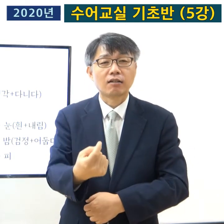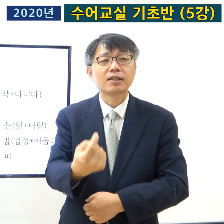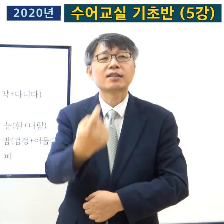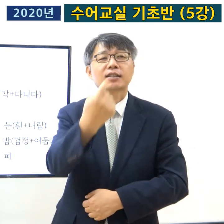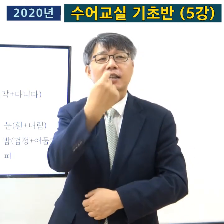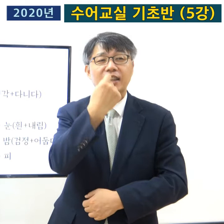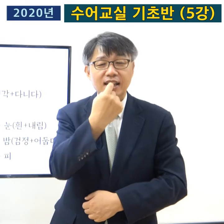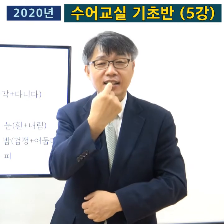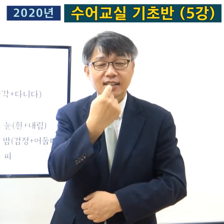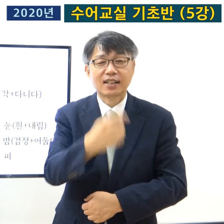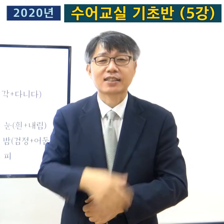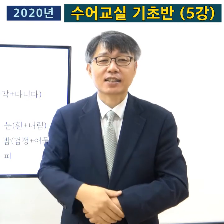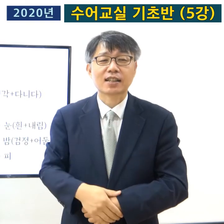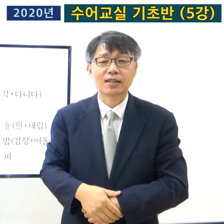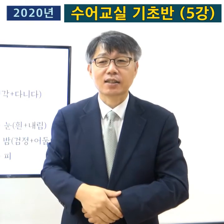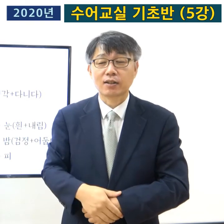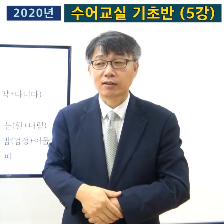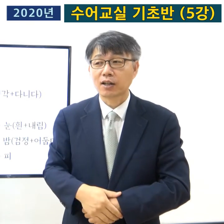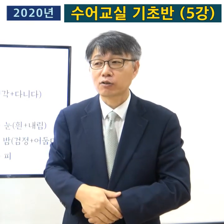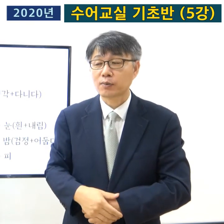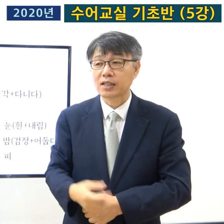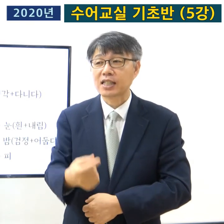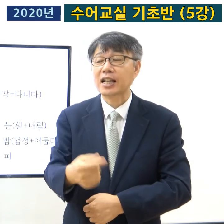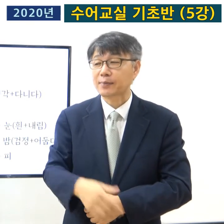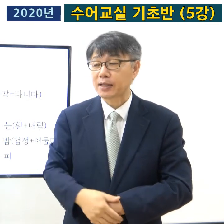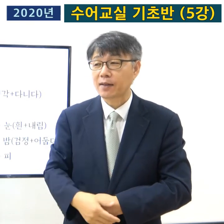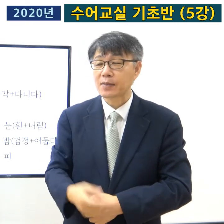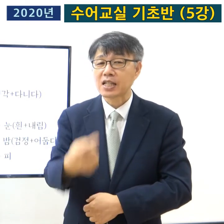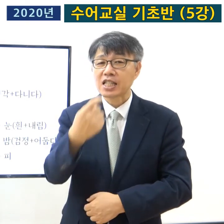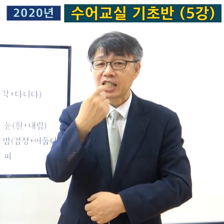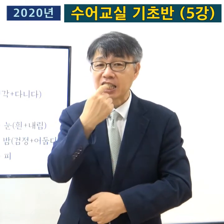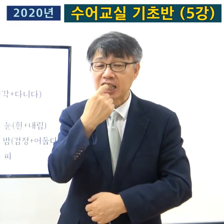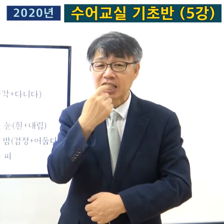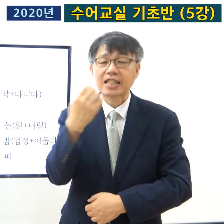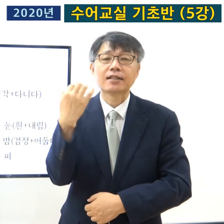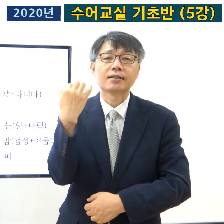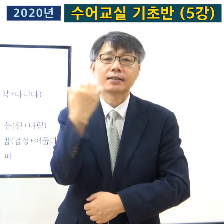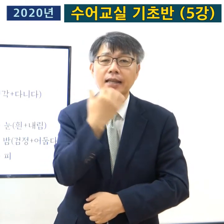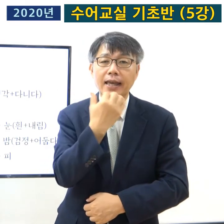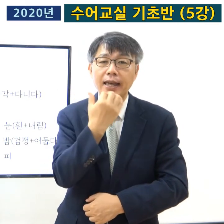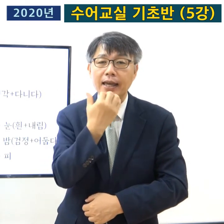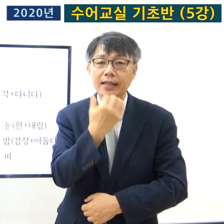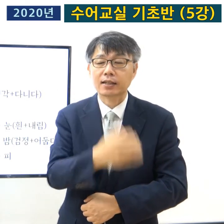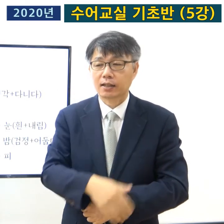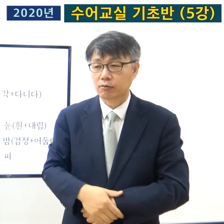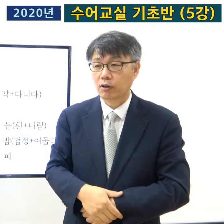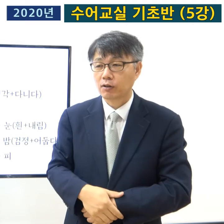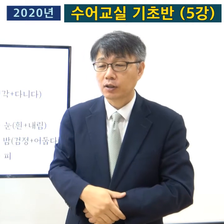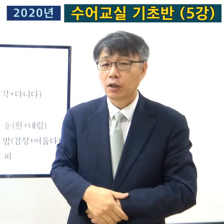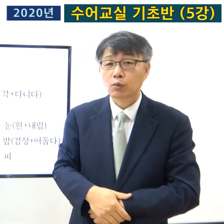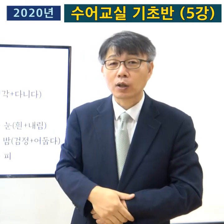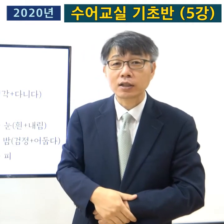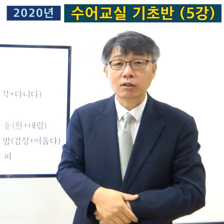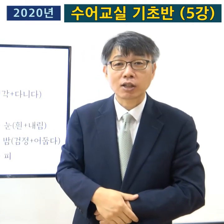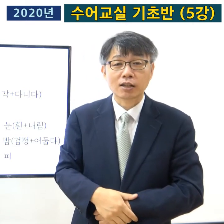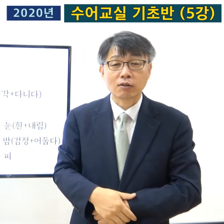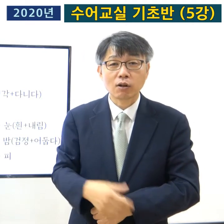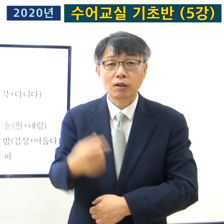이를 이렇게 탁 살짝 이렇게 데워주면 희다입니다. 흰색 이렇게 되고요. 노란색은 어떻게 한다고요?